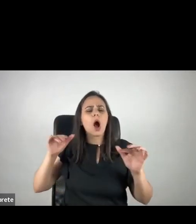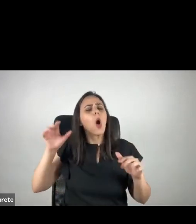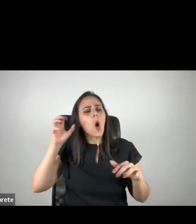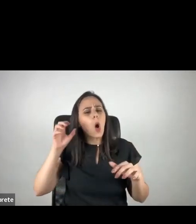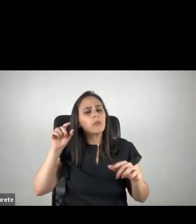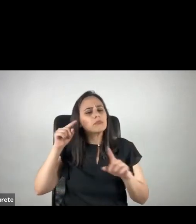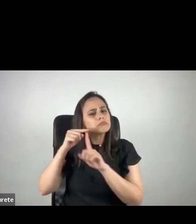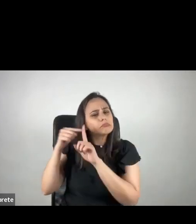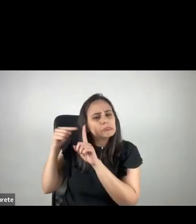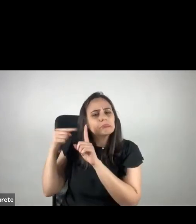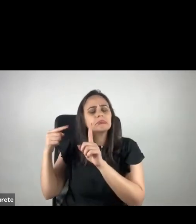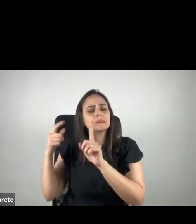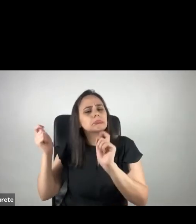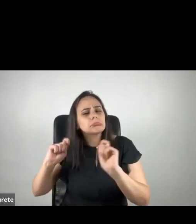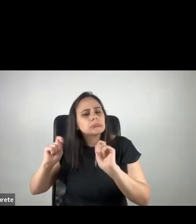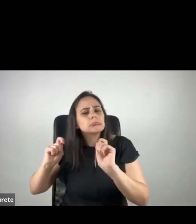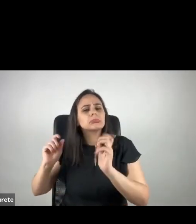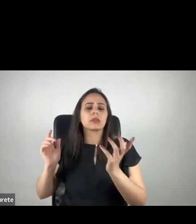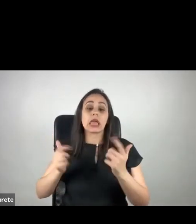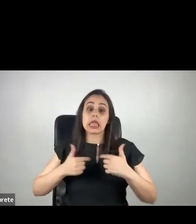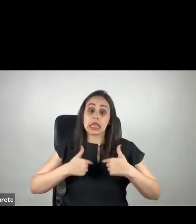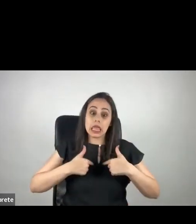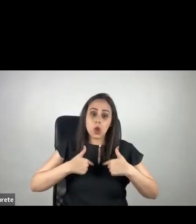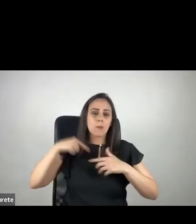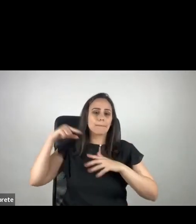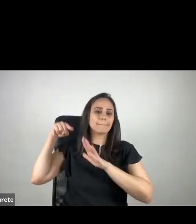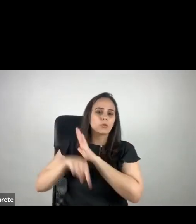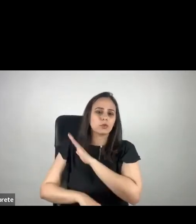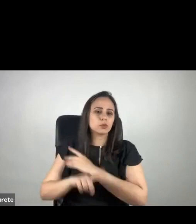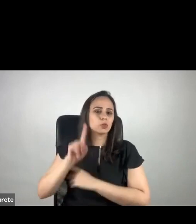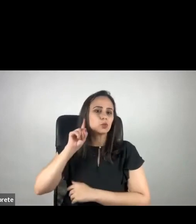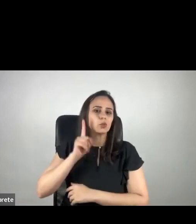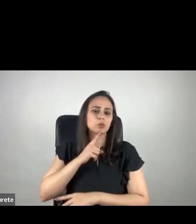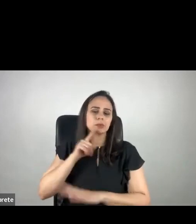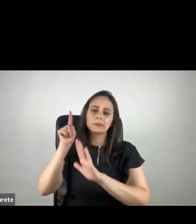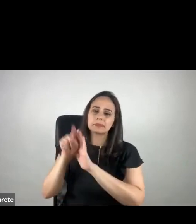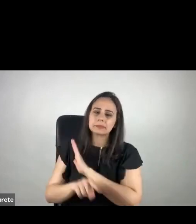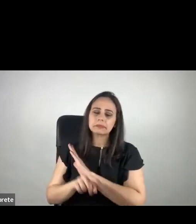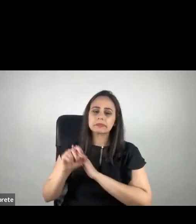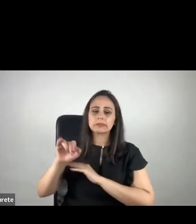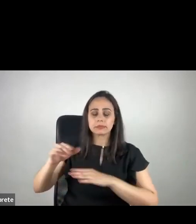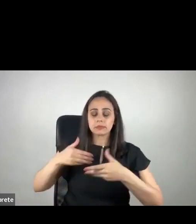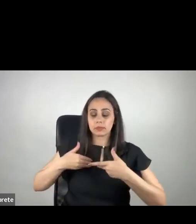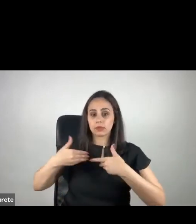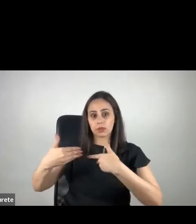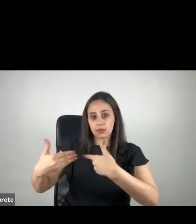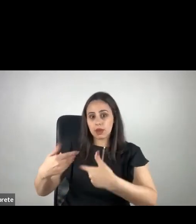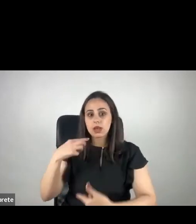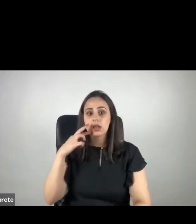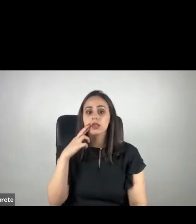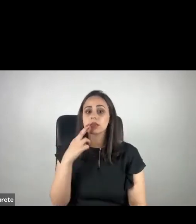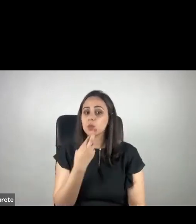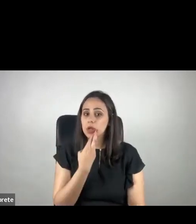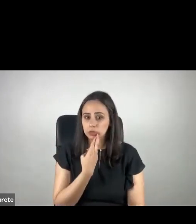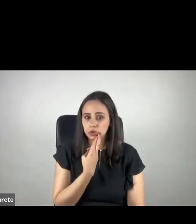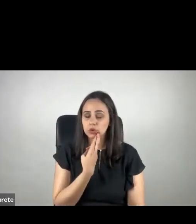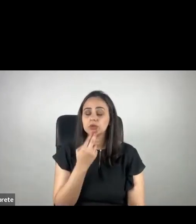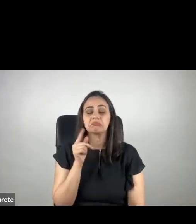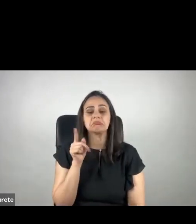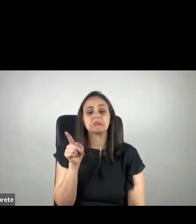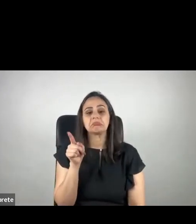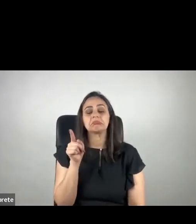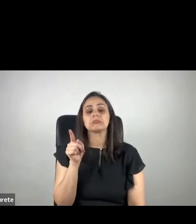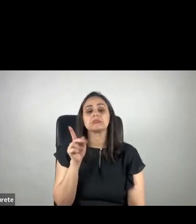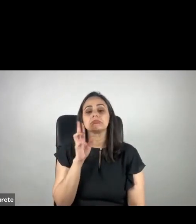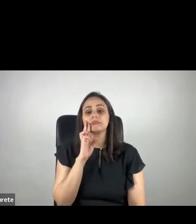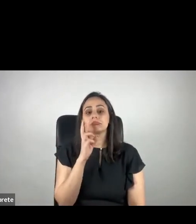que consegue, eu, por exemplo, como profundo, se você fosse me chamar para algum restaurante, que esse restaurante seja